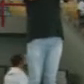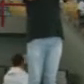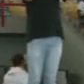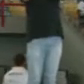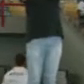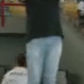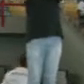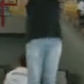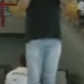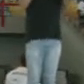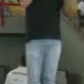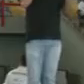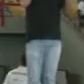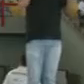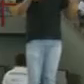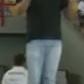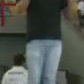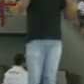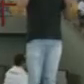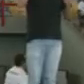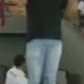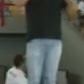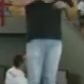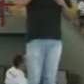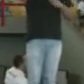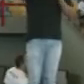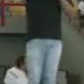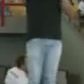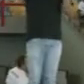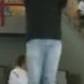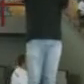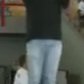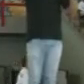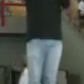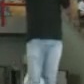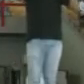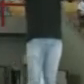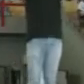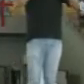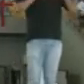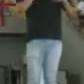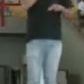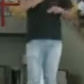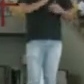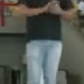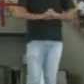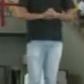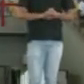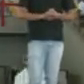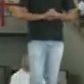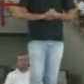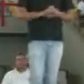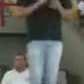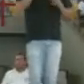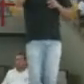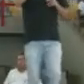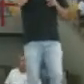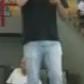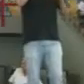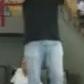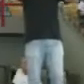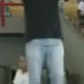Agora, faça o corretor entender que você está dentro do tema por meio desse procedimento. Mas é só isso, Diego? É só